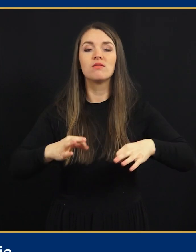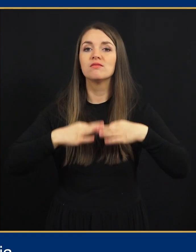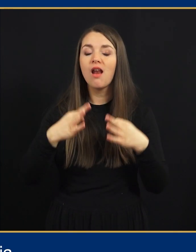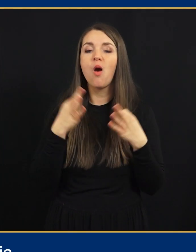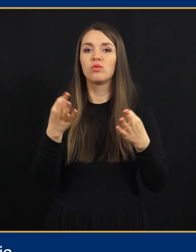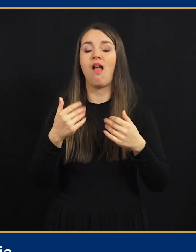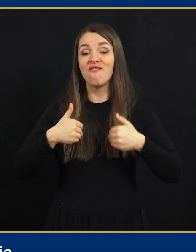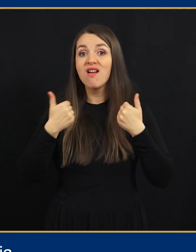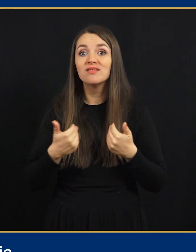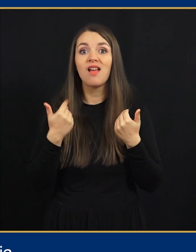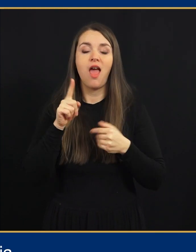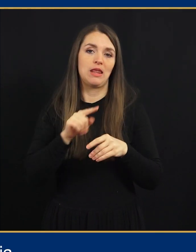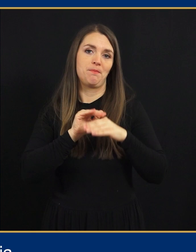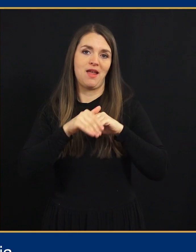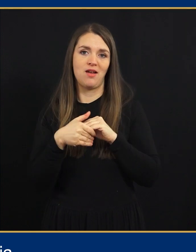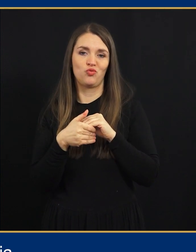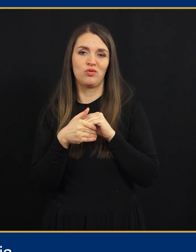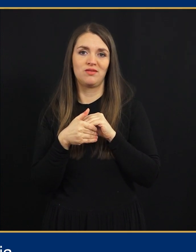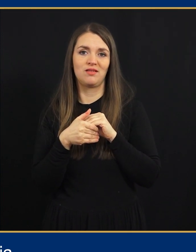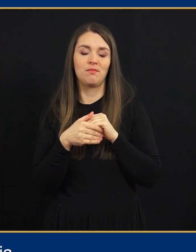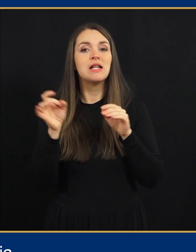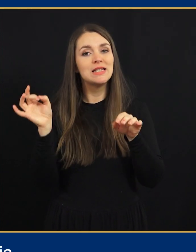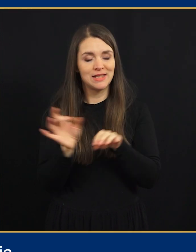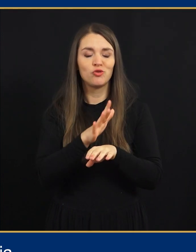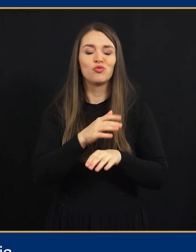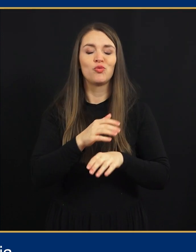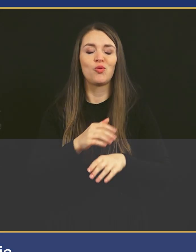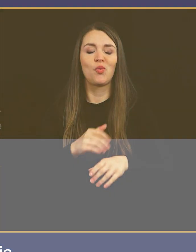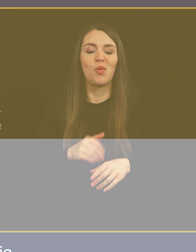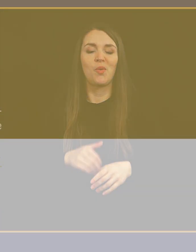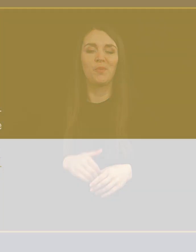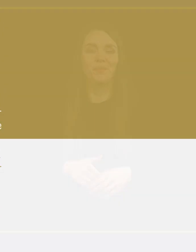pozitivizma, zdravja, veselja in prijaznosti. Srečno!